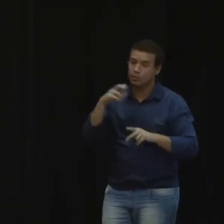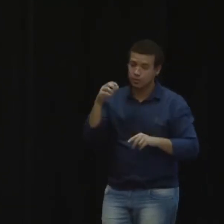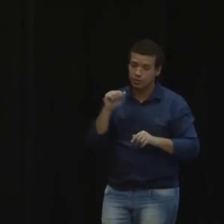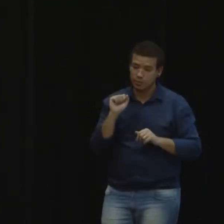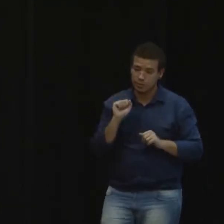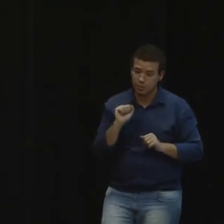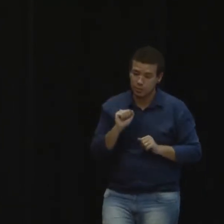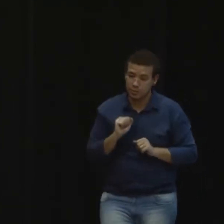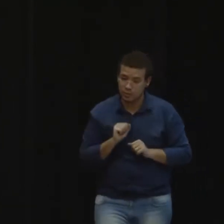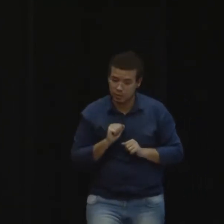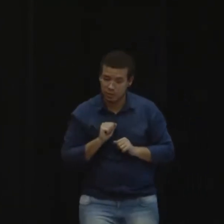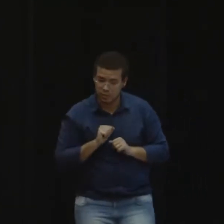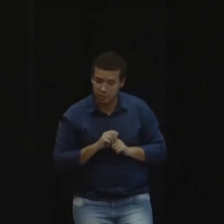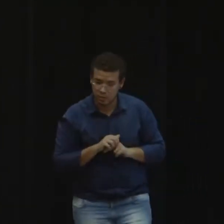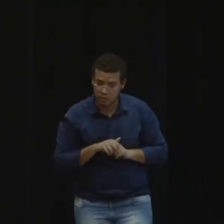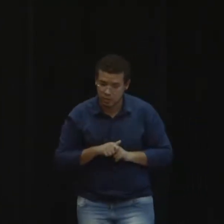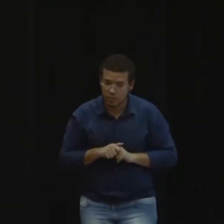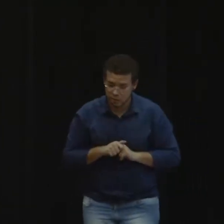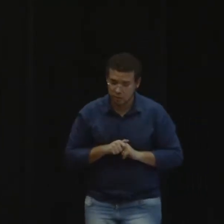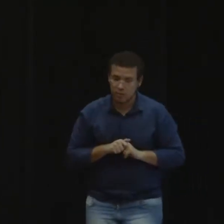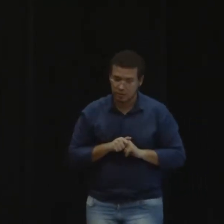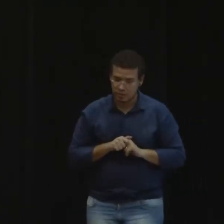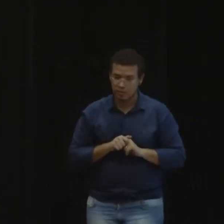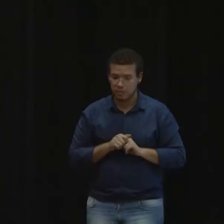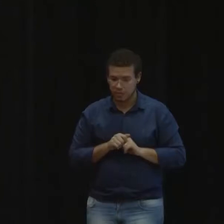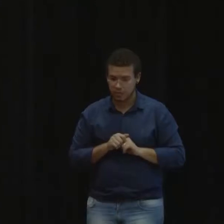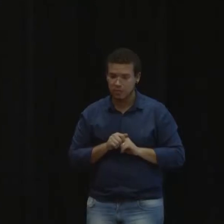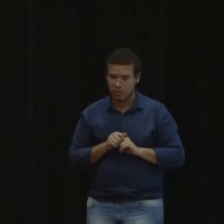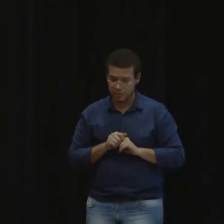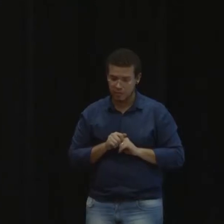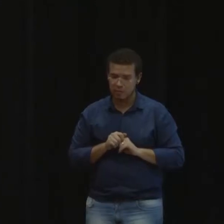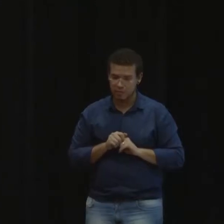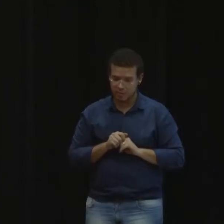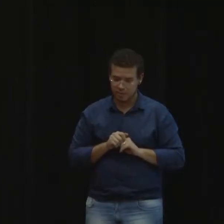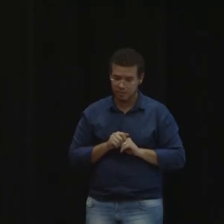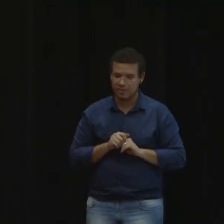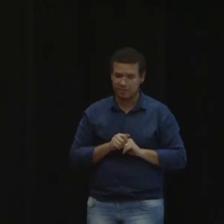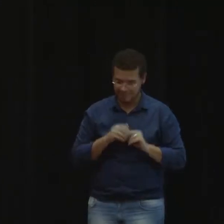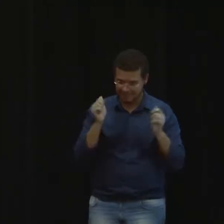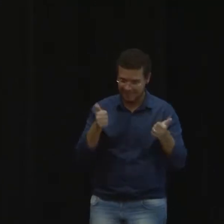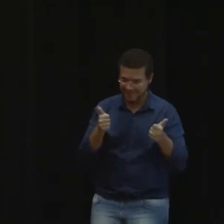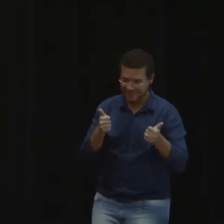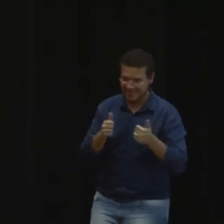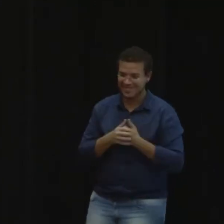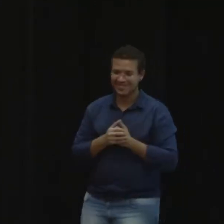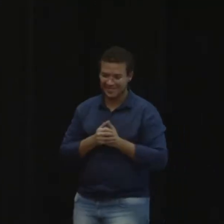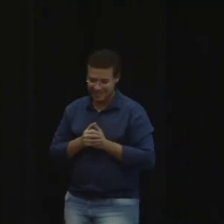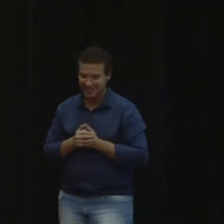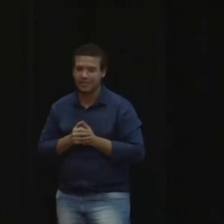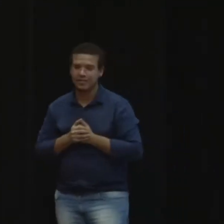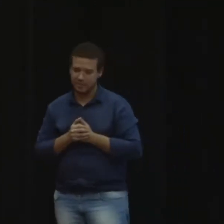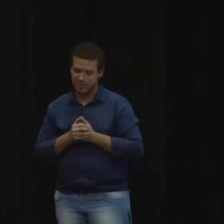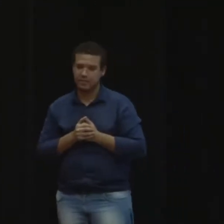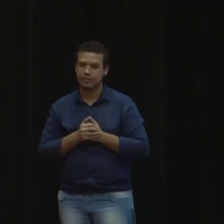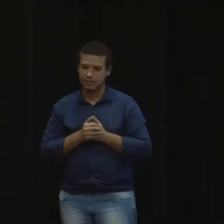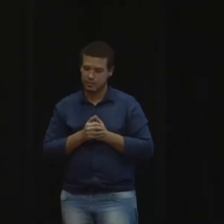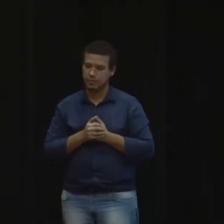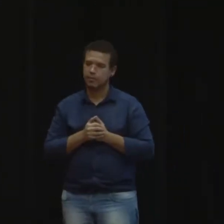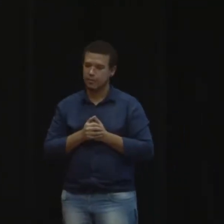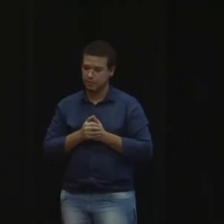uma história em que o narrador surdo não tinha arte promovia mais interesse das crianças do que a